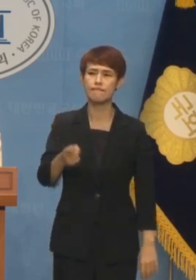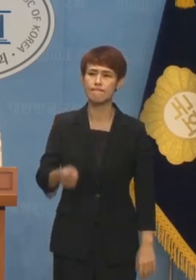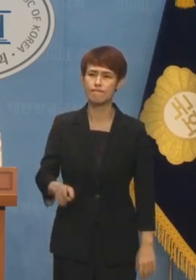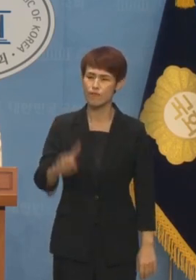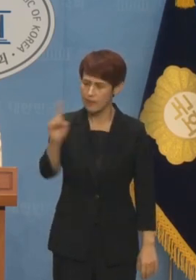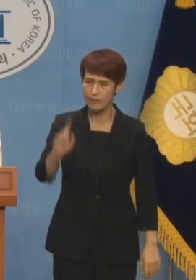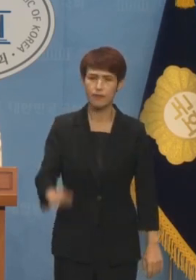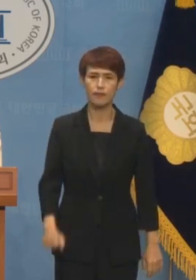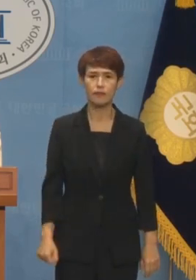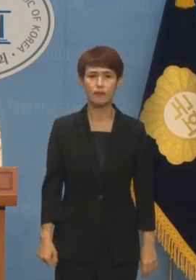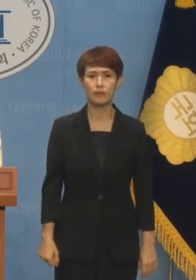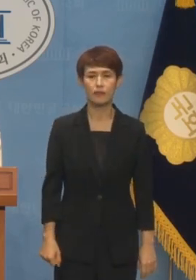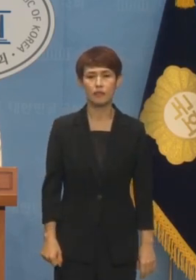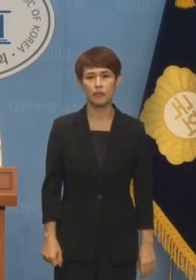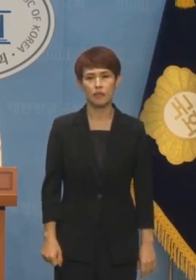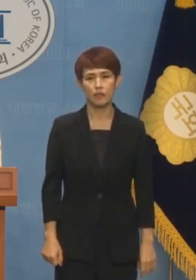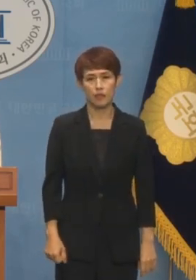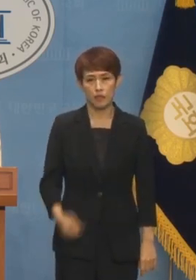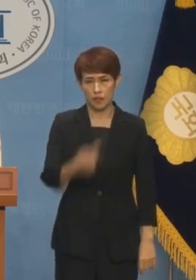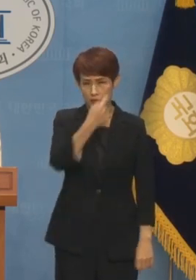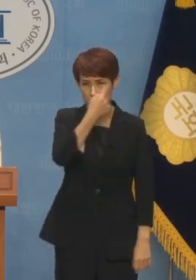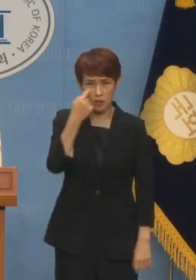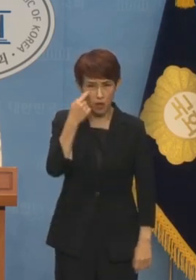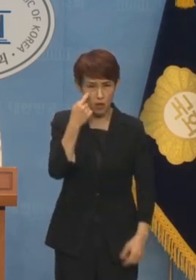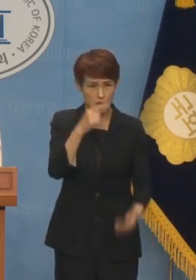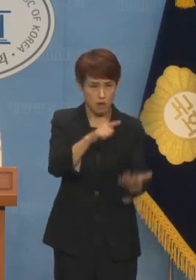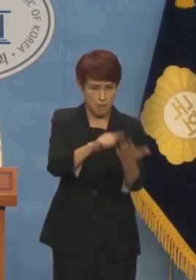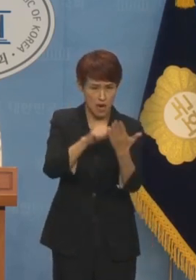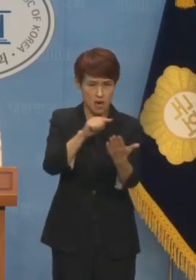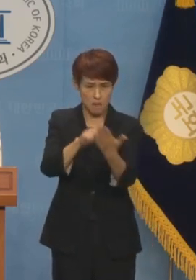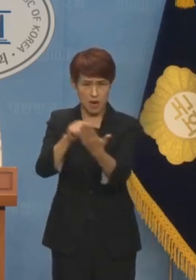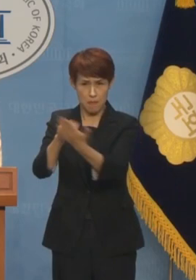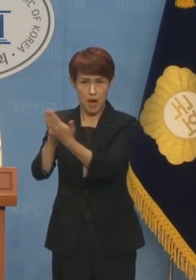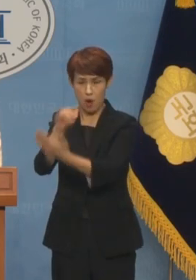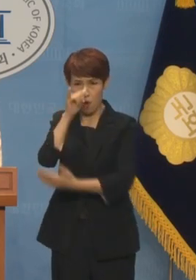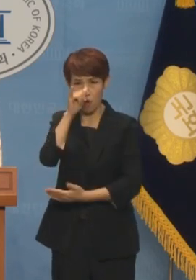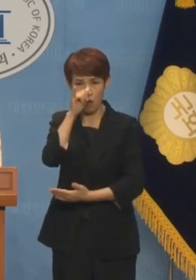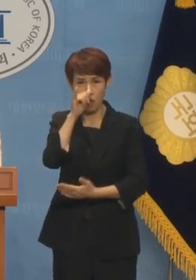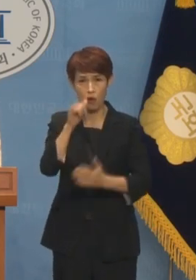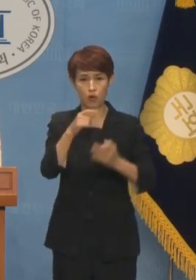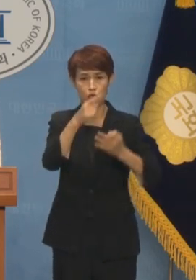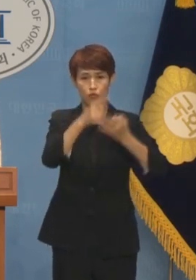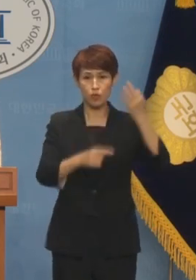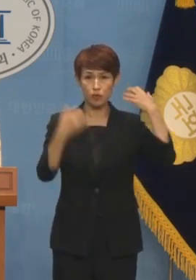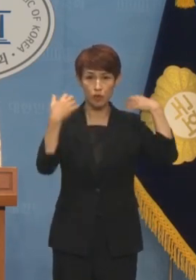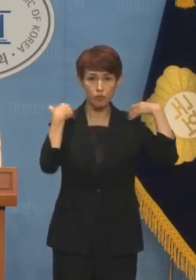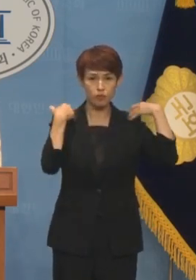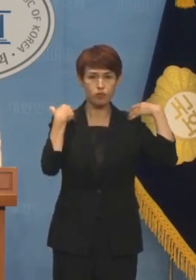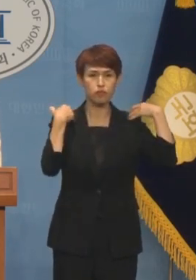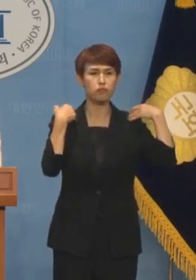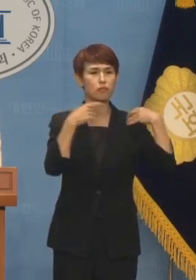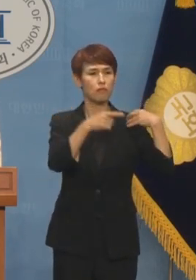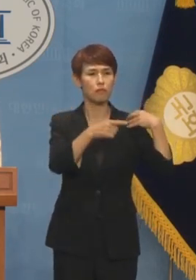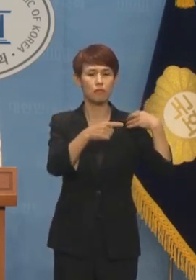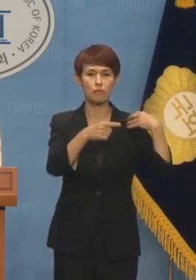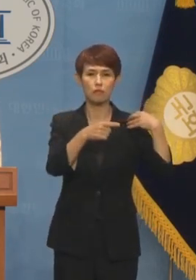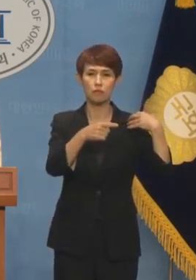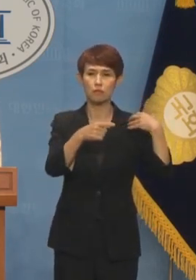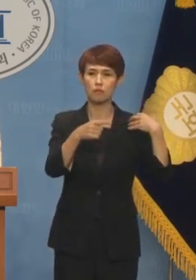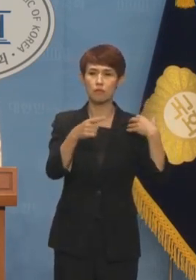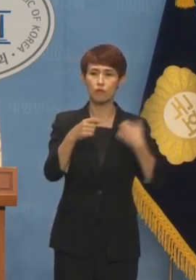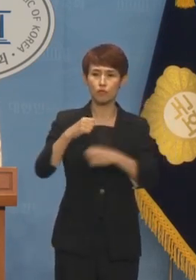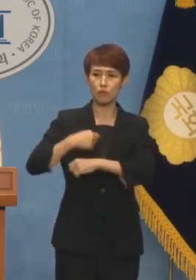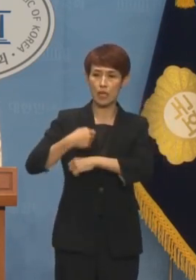하는 것입니까? 증거가 계속 쌓여가는데 윤석열 정부는 언제까지 비겁한 상관들을